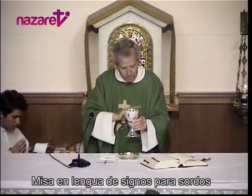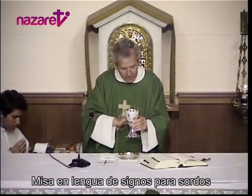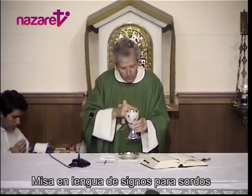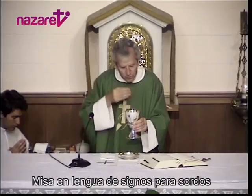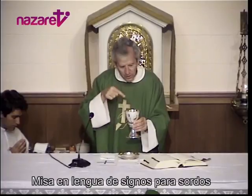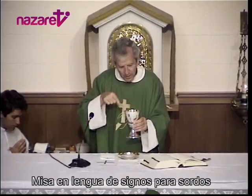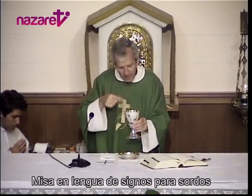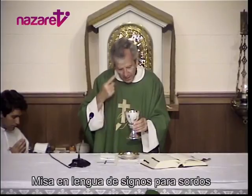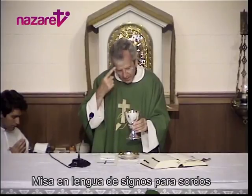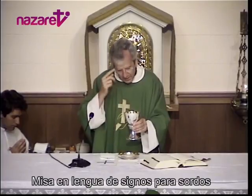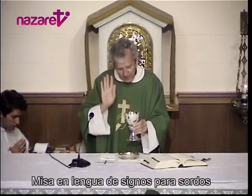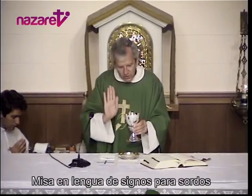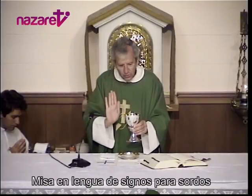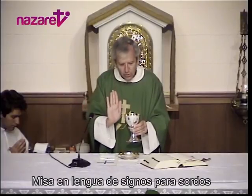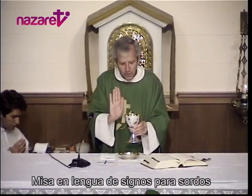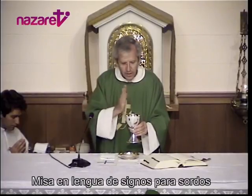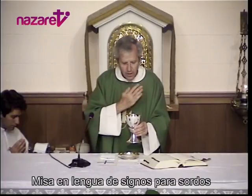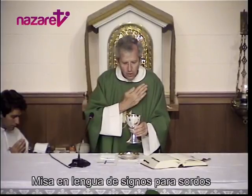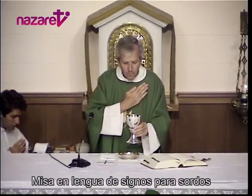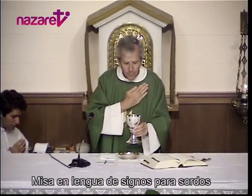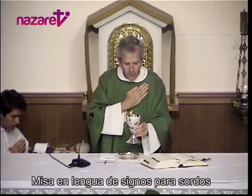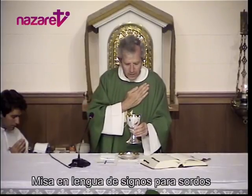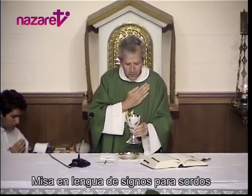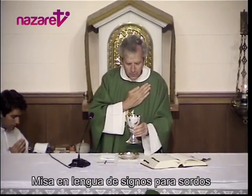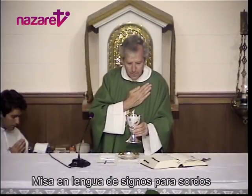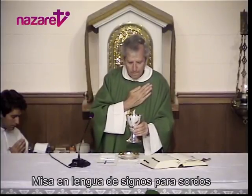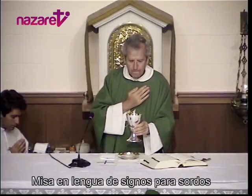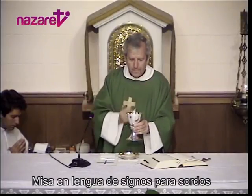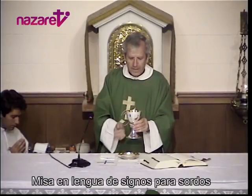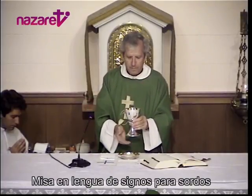pecados. Haced esto en conmemoración mía.